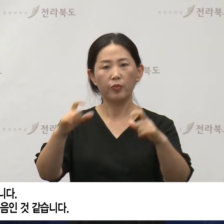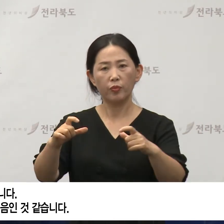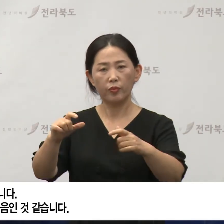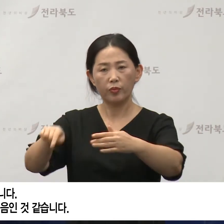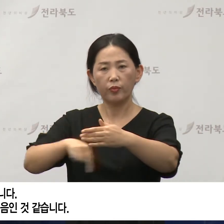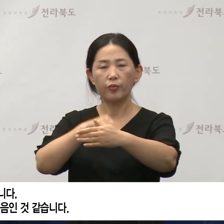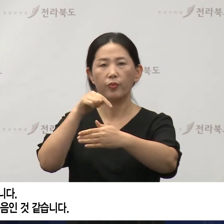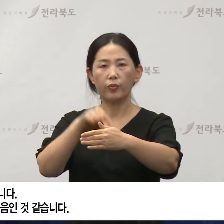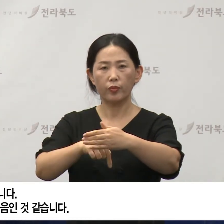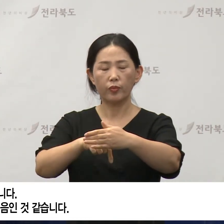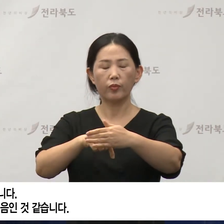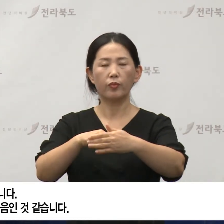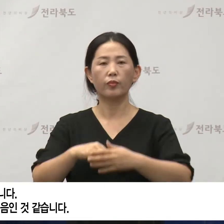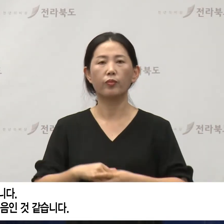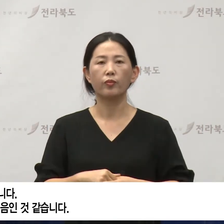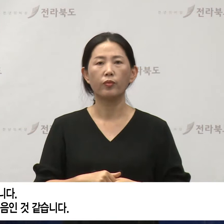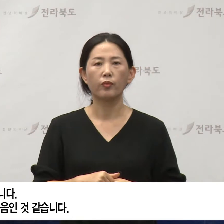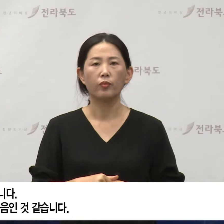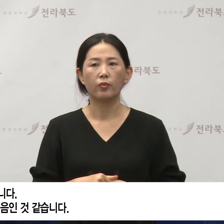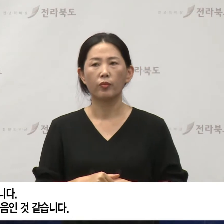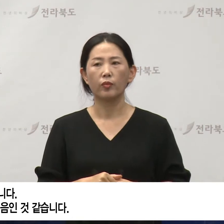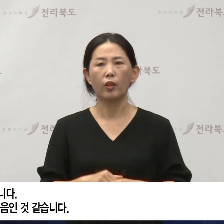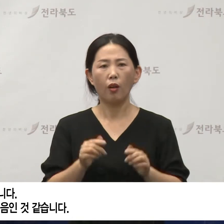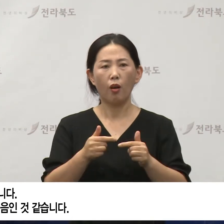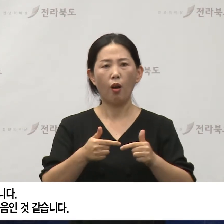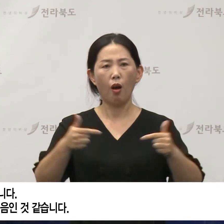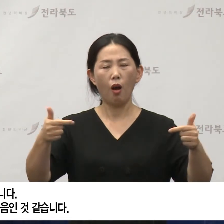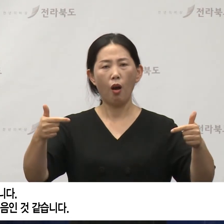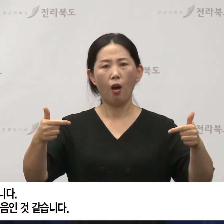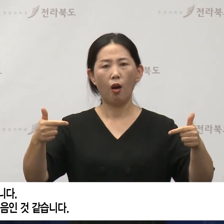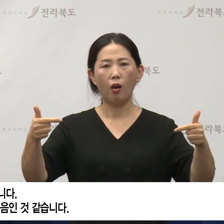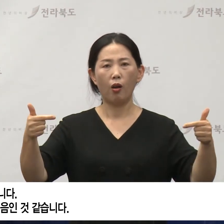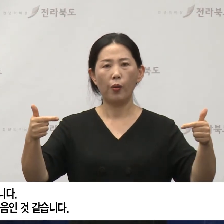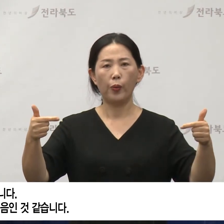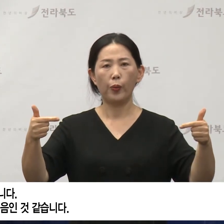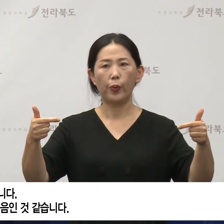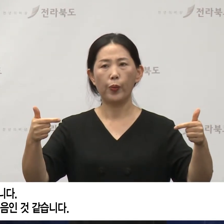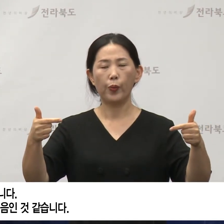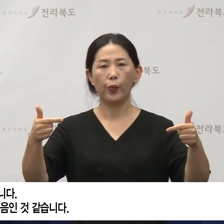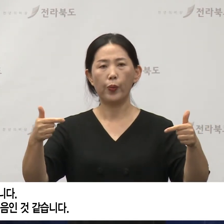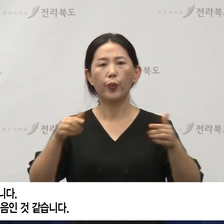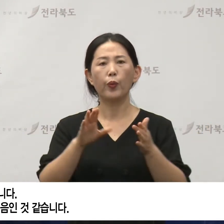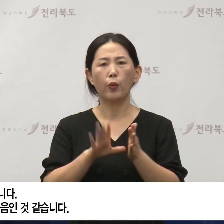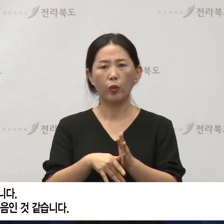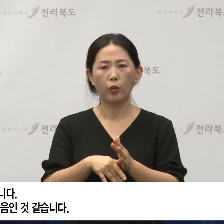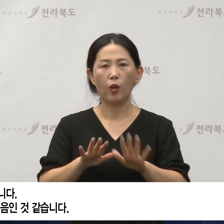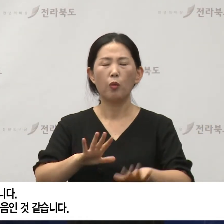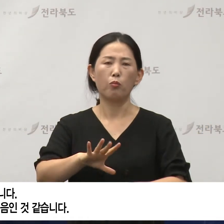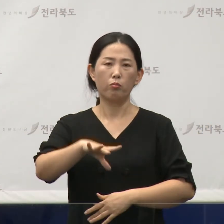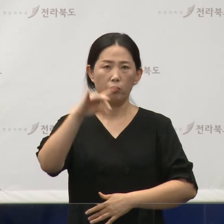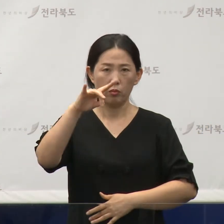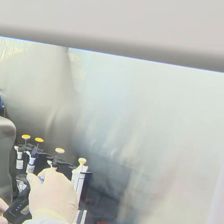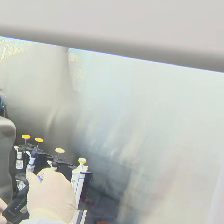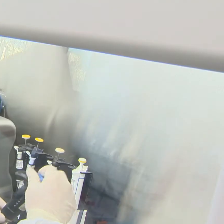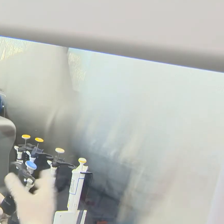내에서 좀 폭넓게 확산이 되는 경우는 처음인 것